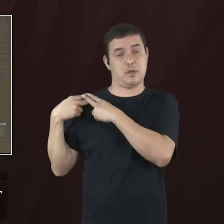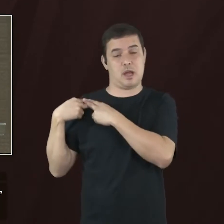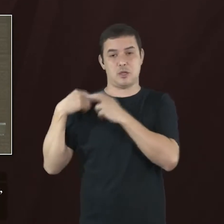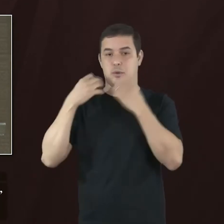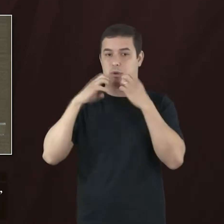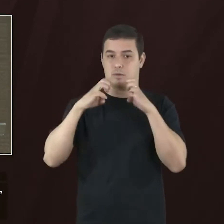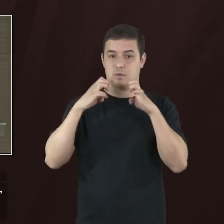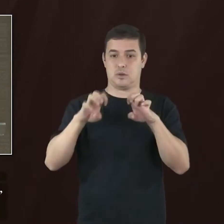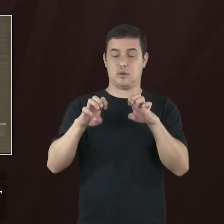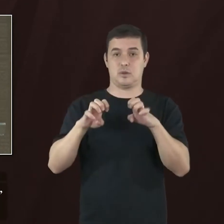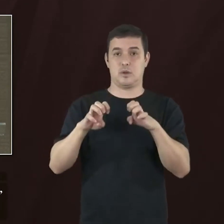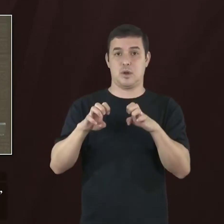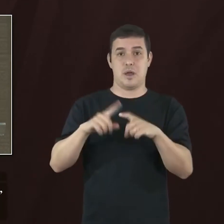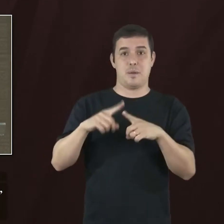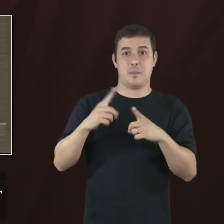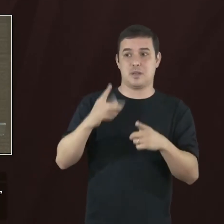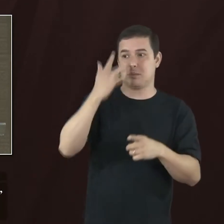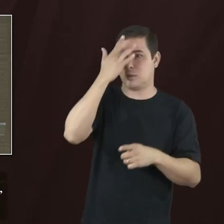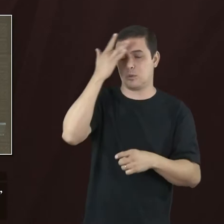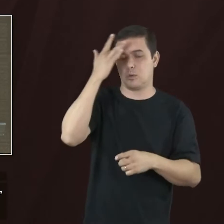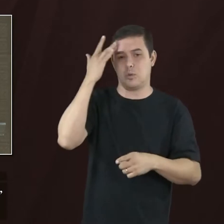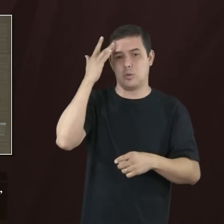Cristo por discórdia,